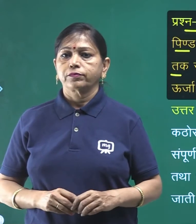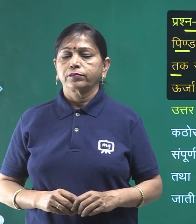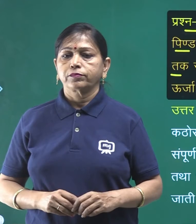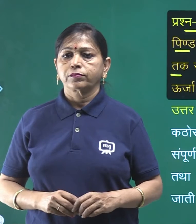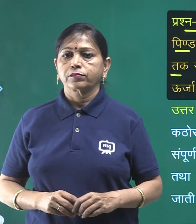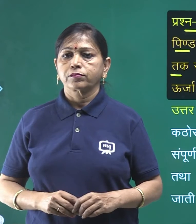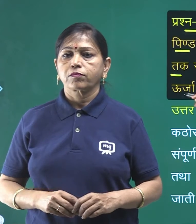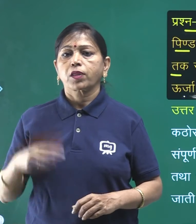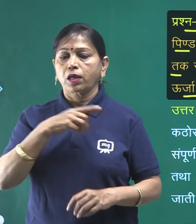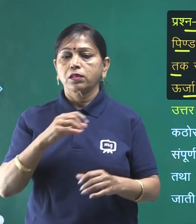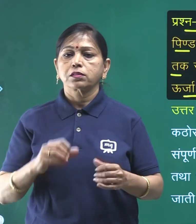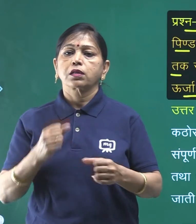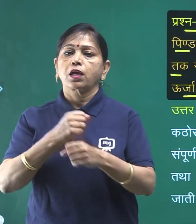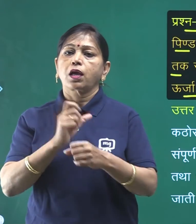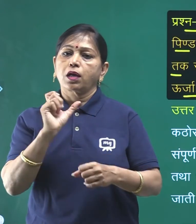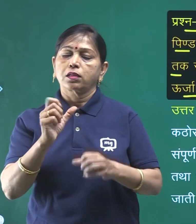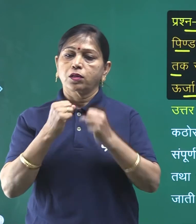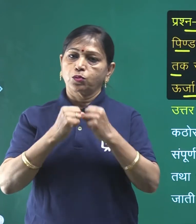इसकी गतिज ऊर्जा का